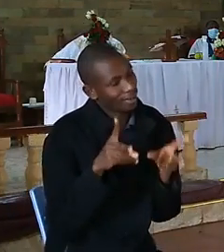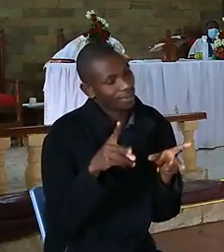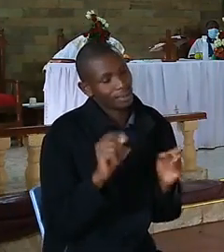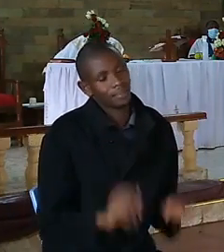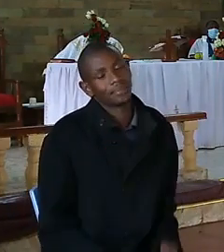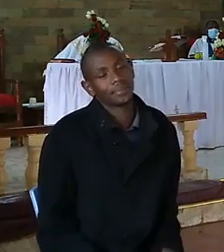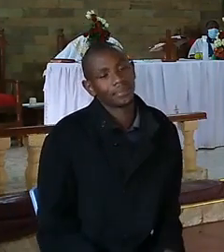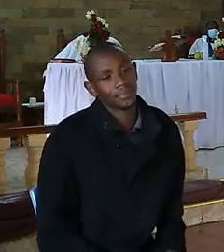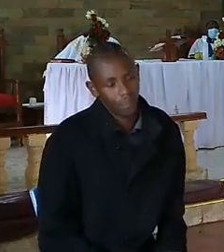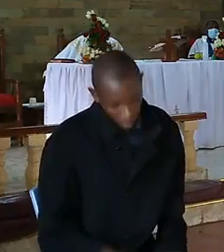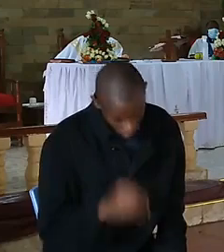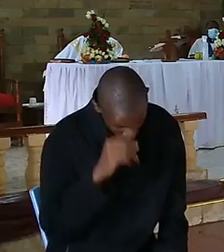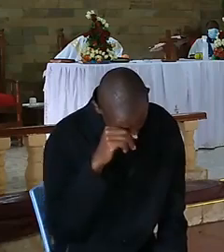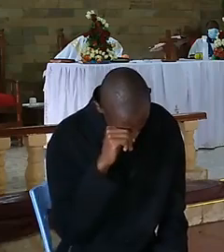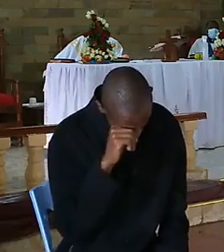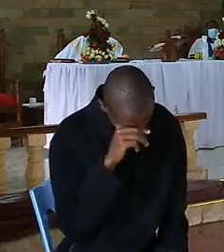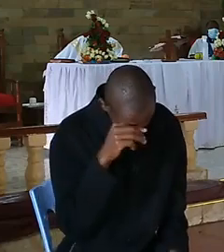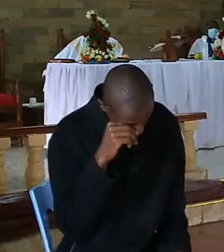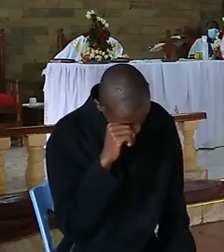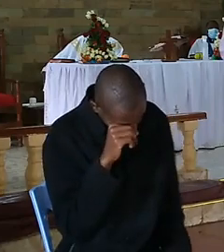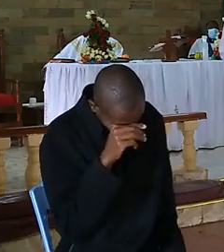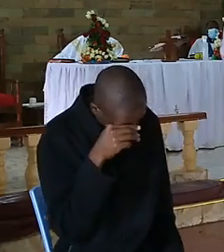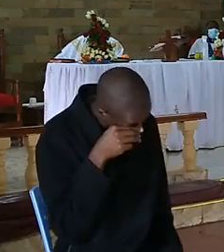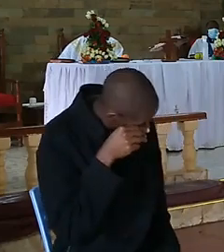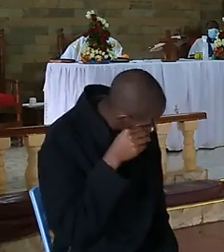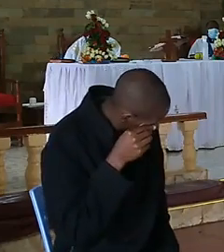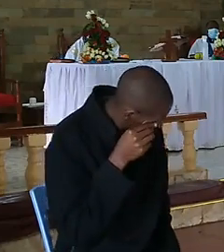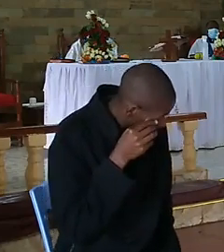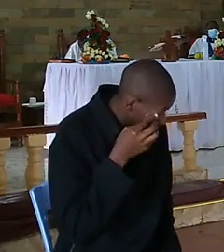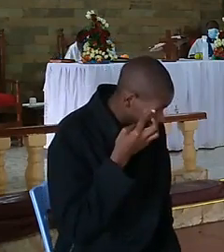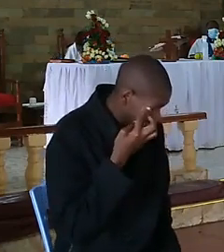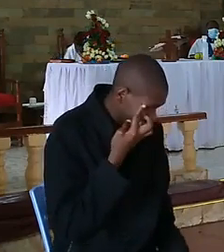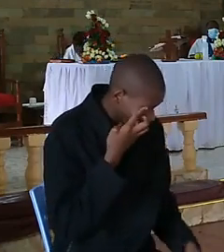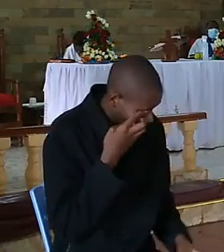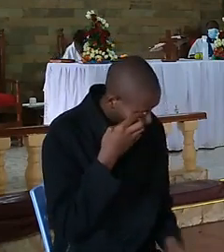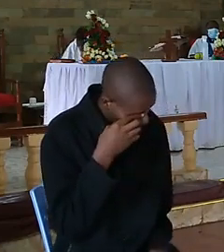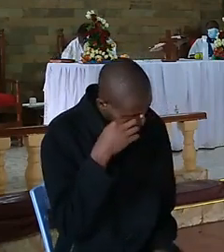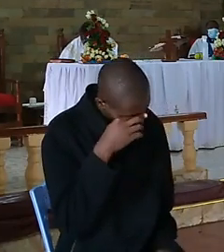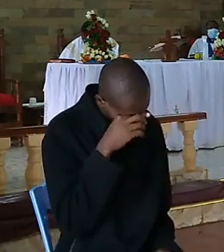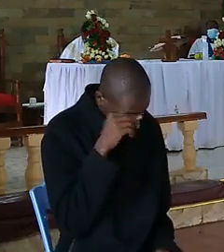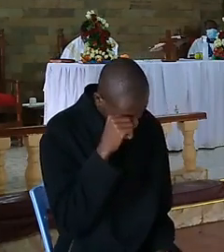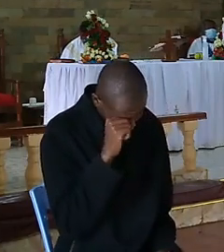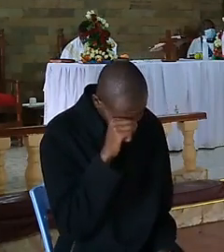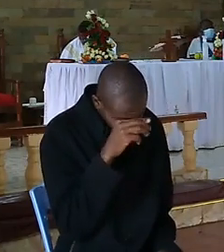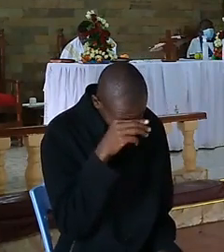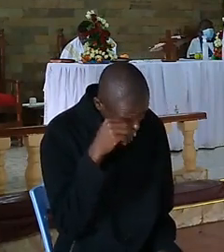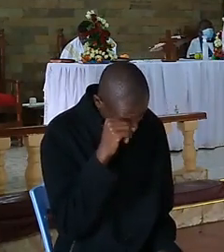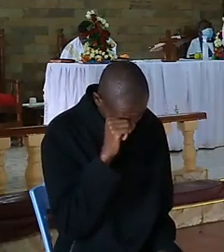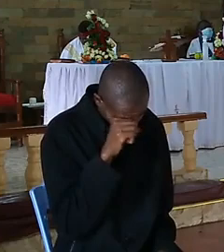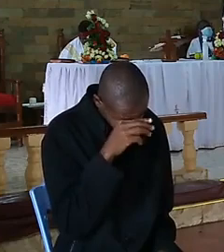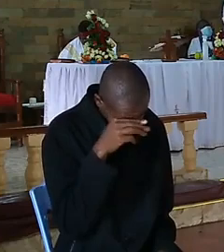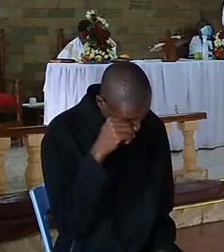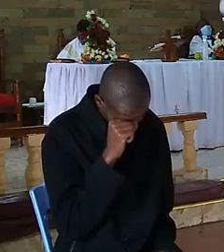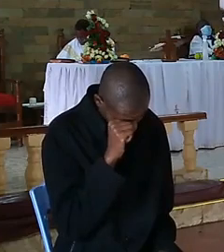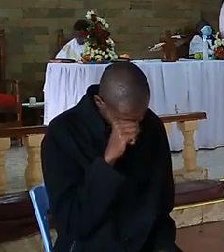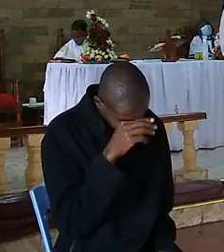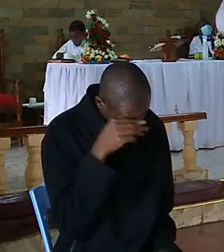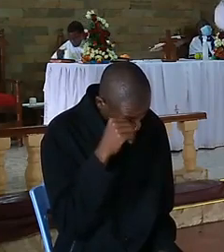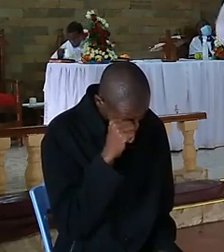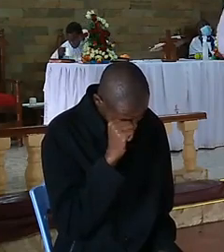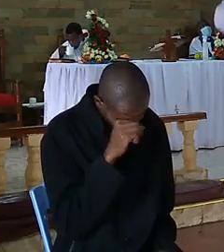ata tutangihota ni gukugia na wira mweru praise be to God kuu kumwetu gwite wona akinya ni agutwarahura